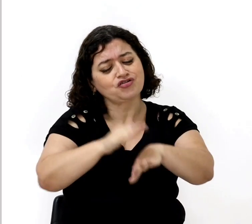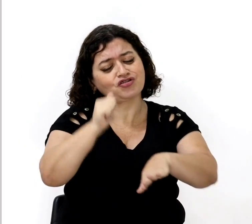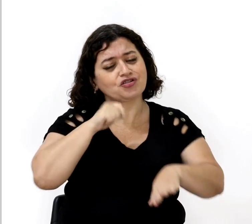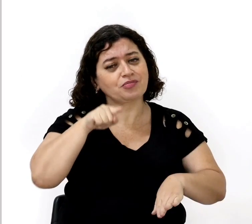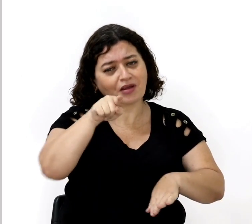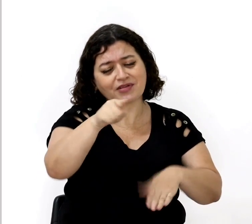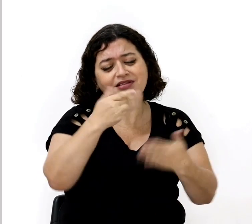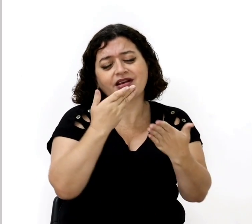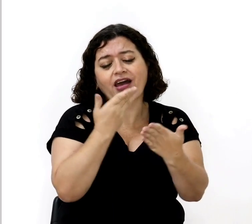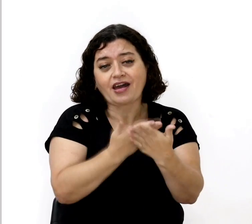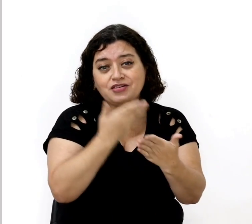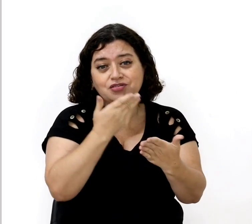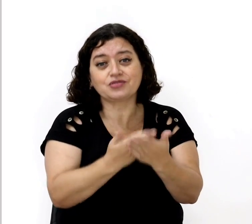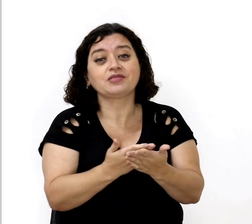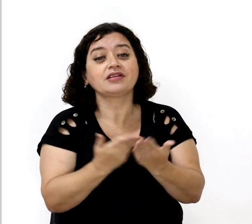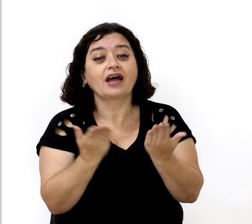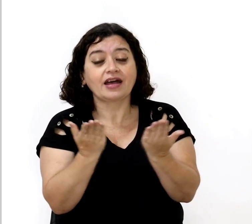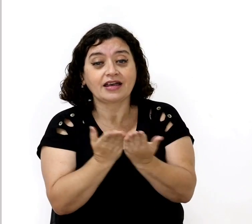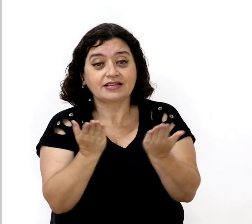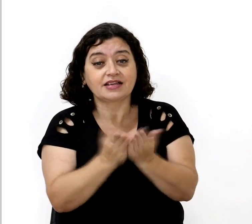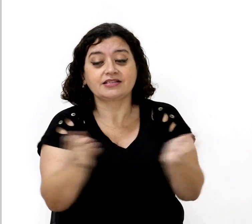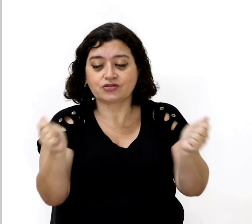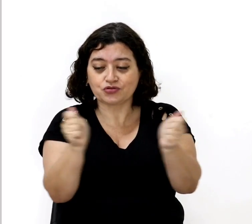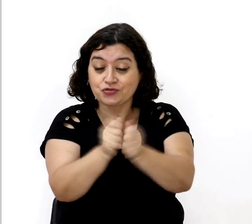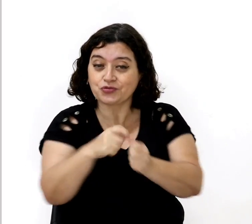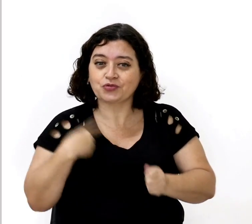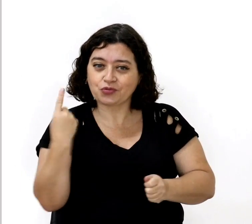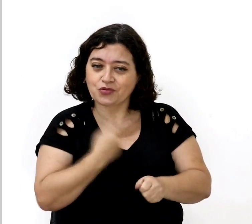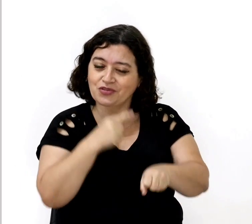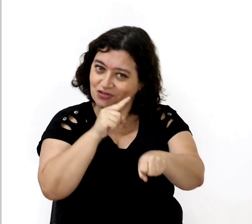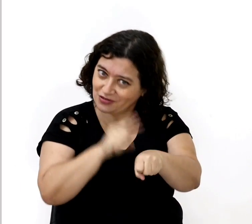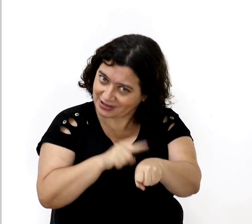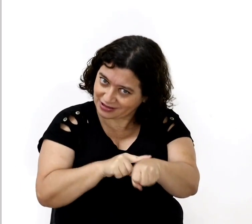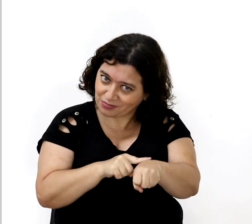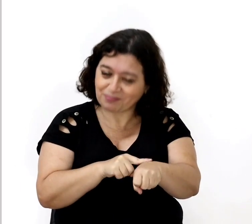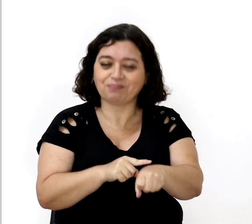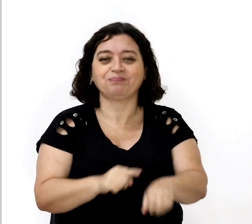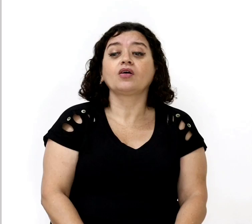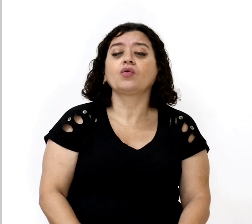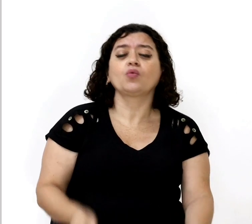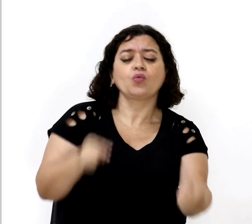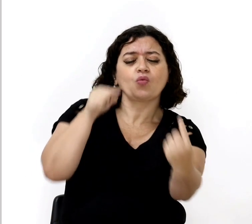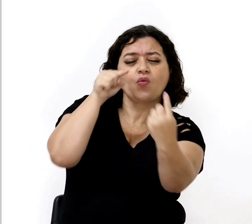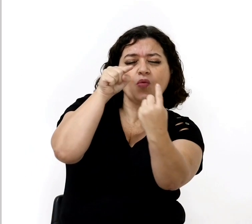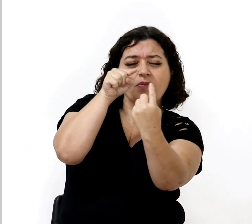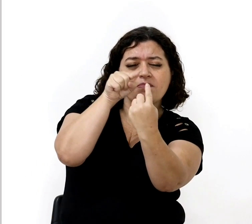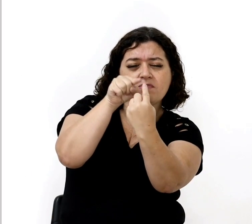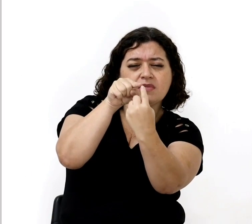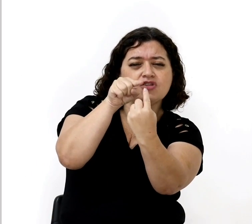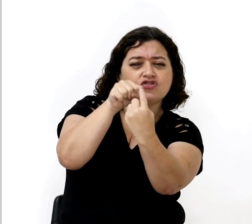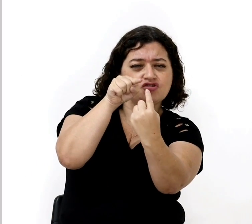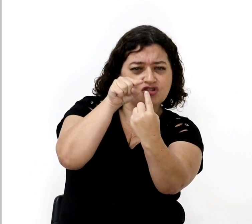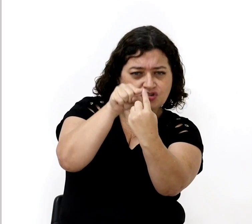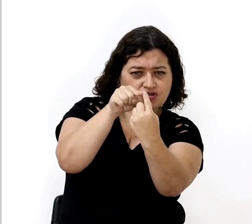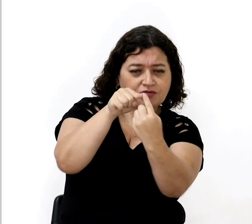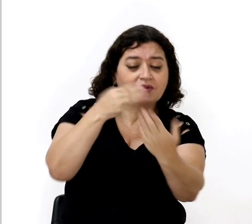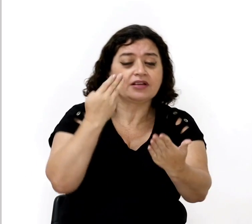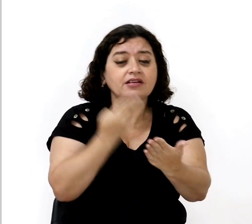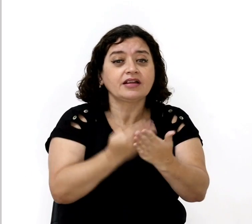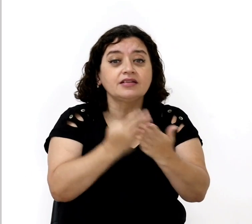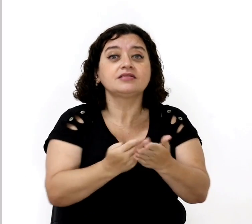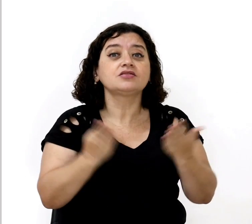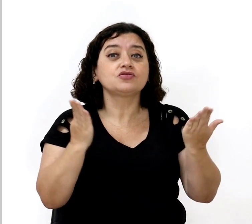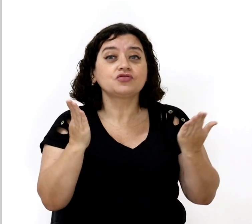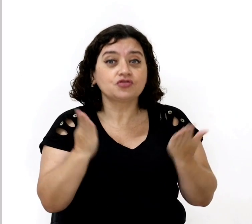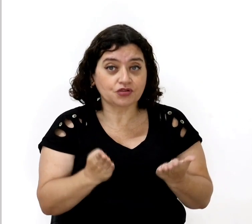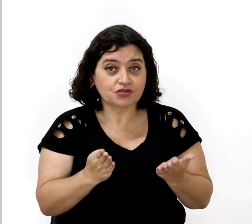E eu quero convidar você a estudar essa lição conosco nesse momento. Qual é o objetivo dessa nossa lição de